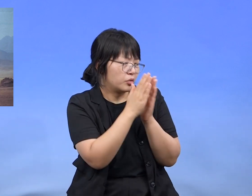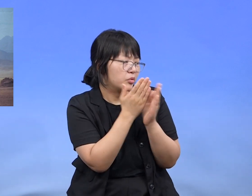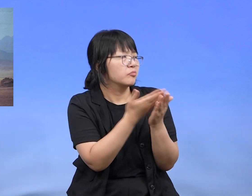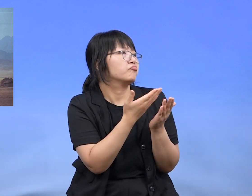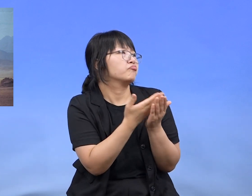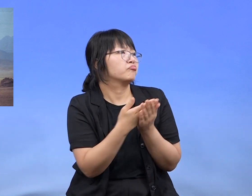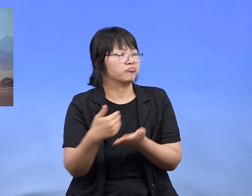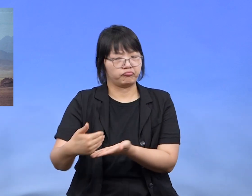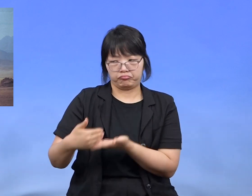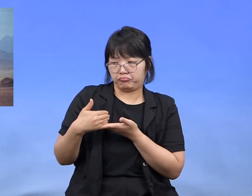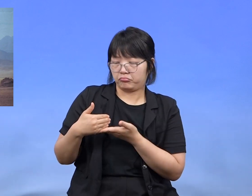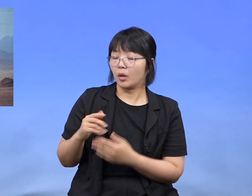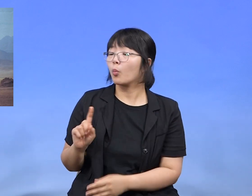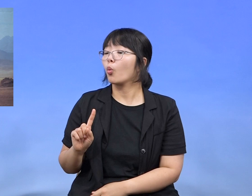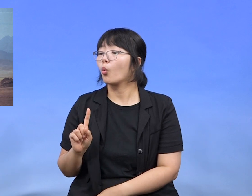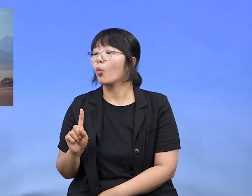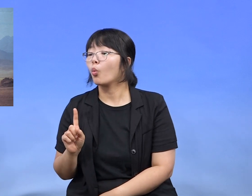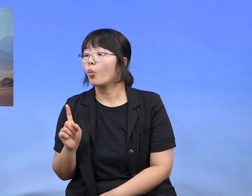뭔데요?